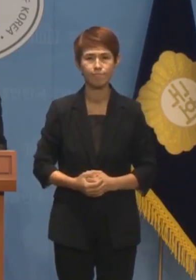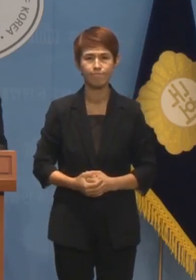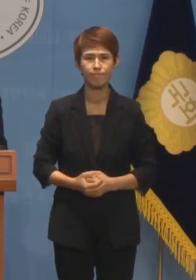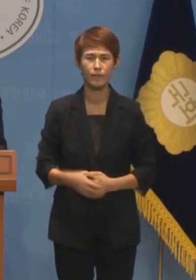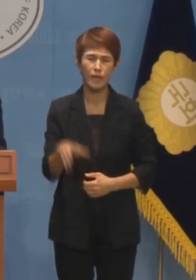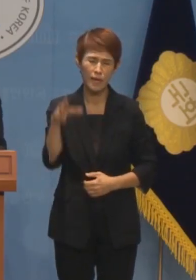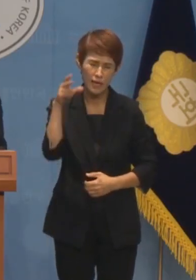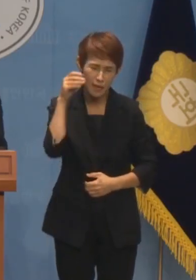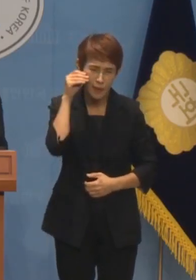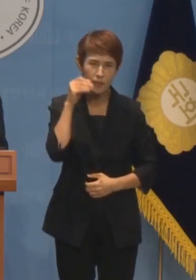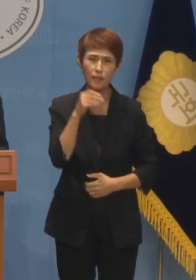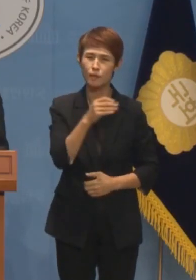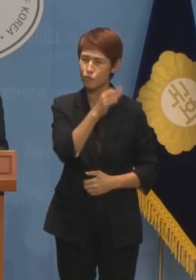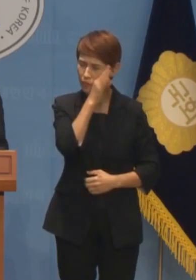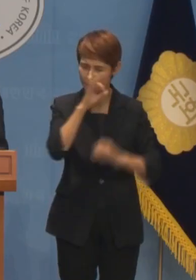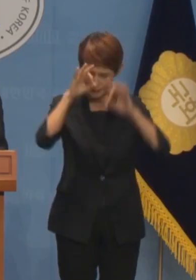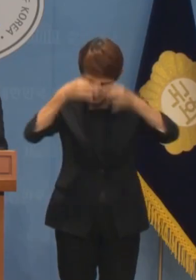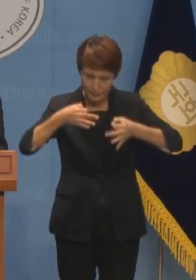제발 좀 부끄러운 줄 아십시오.